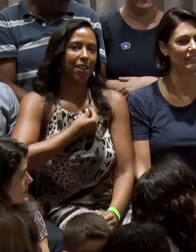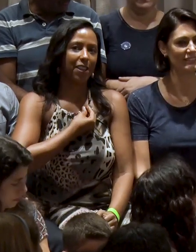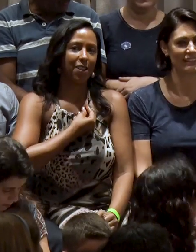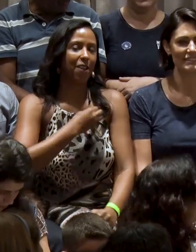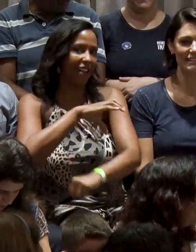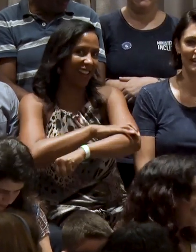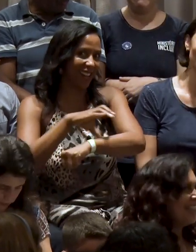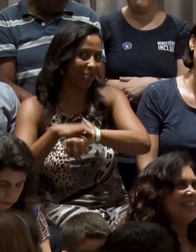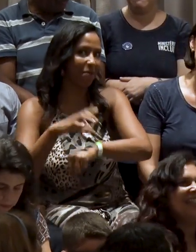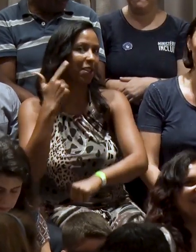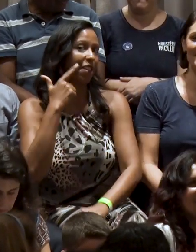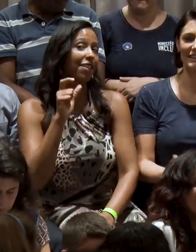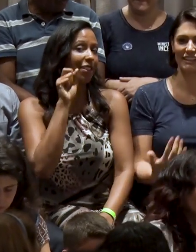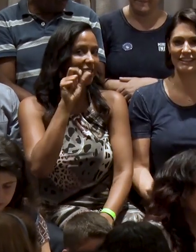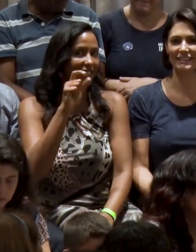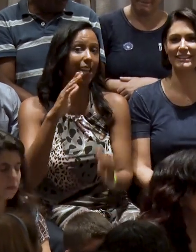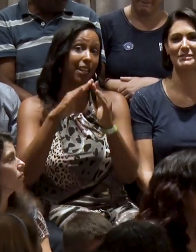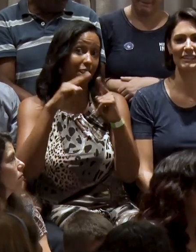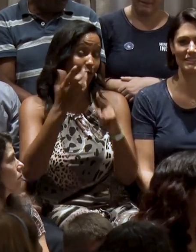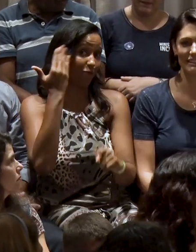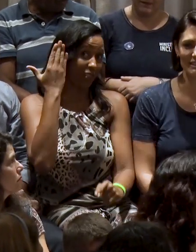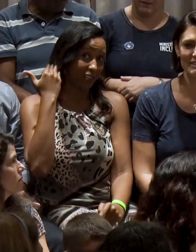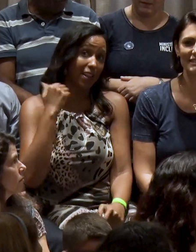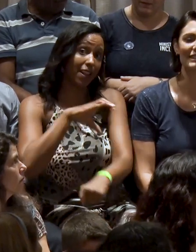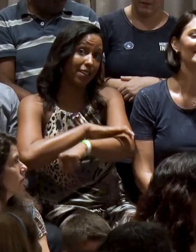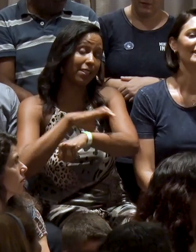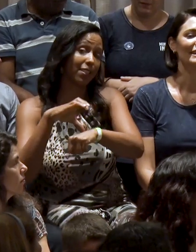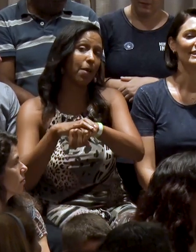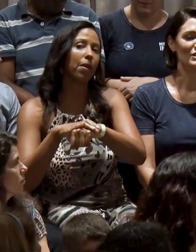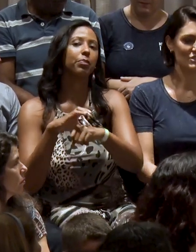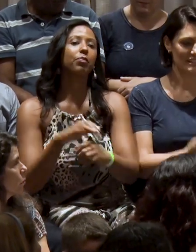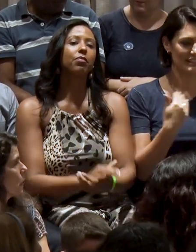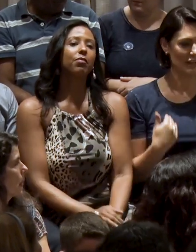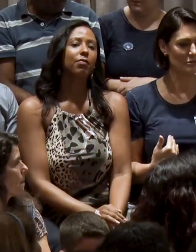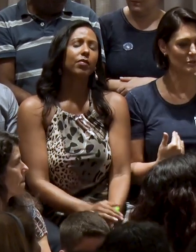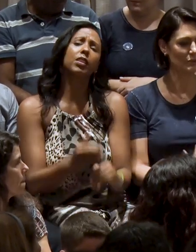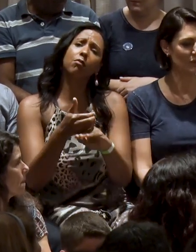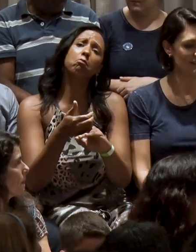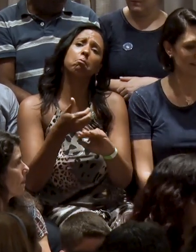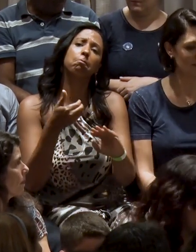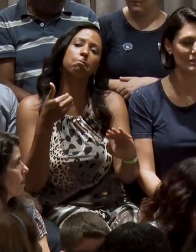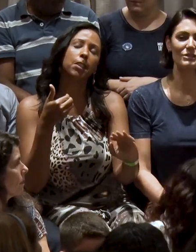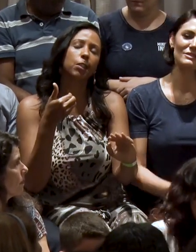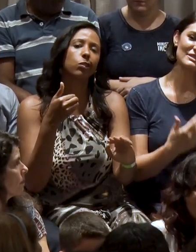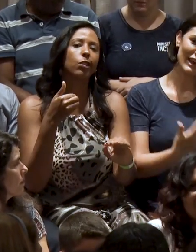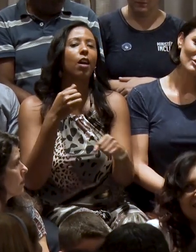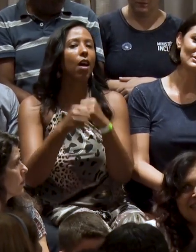Camilinho e da Luciene, na minha antiga igreja, na Assembleia de Deus. E nós nos distanciamos por 2 anos e nos